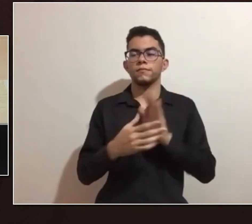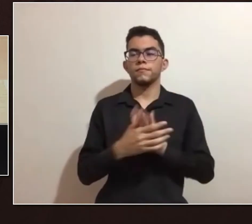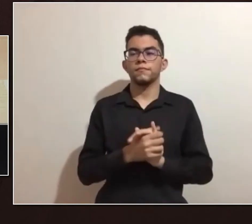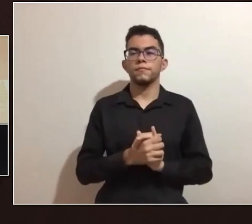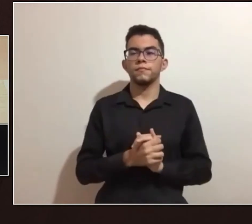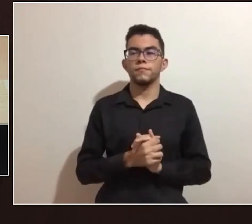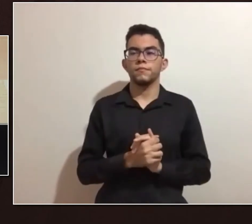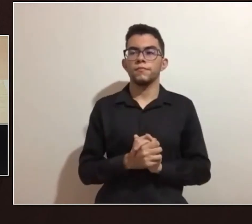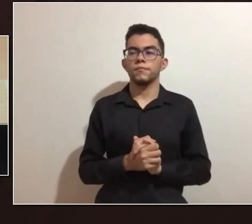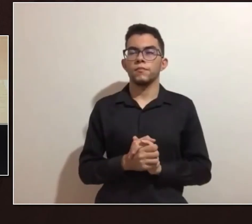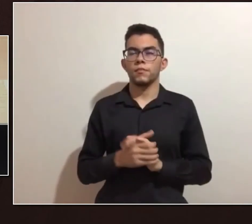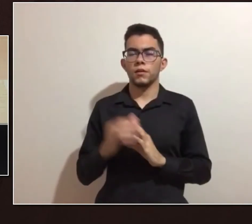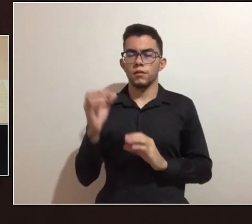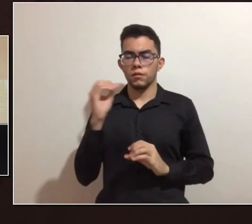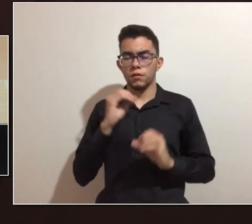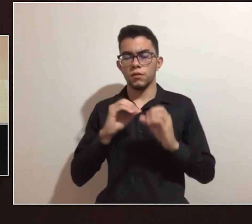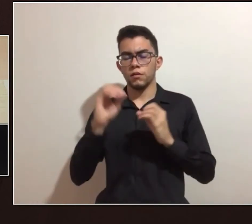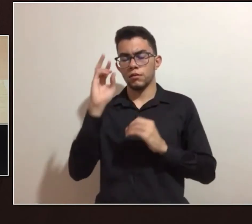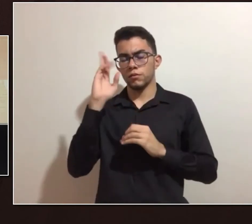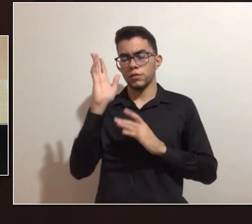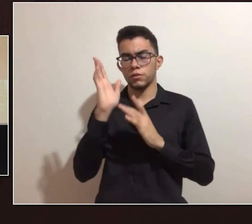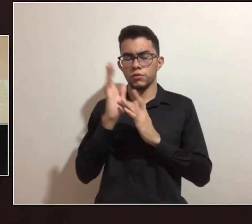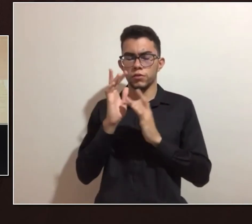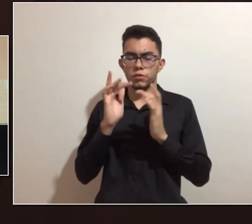Senhor Jesus.